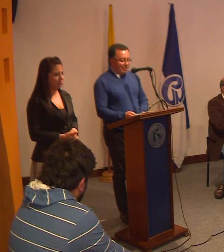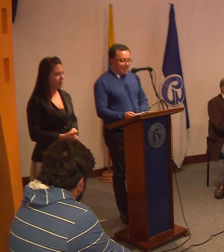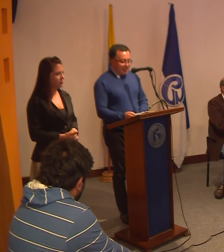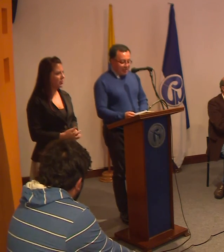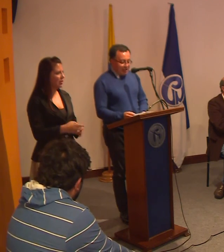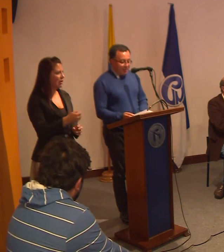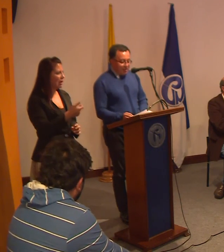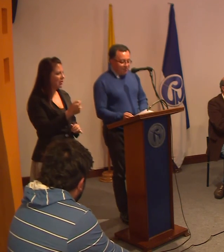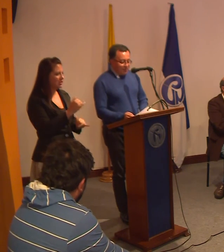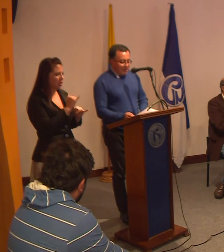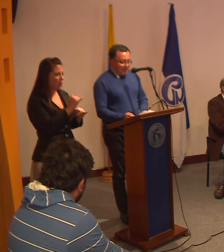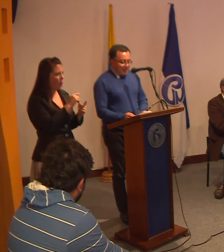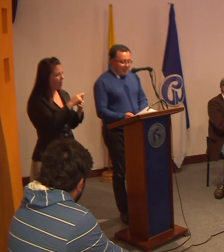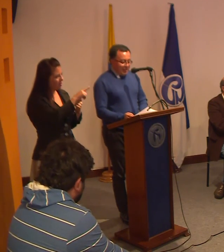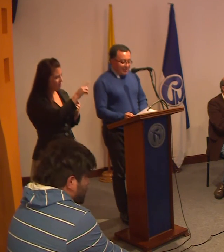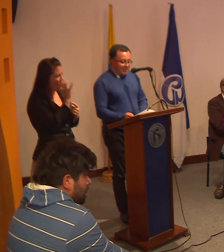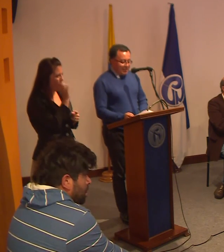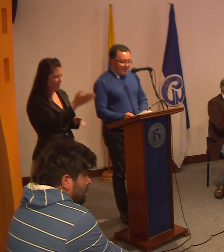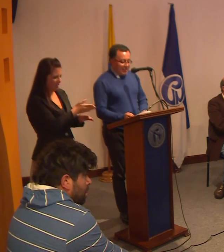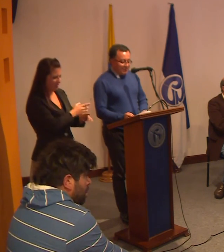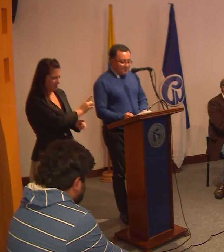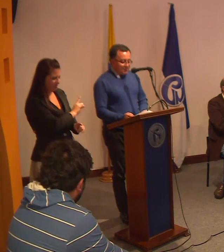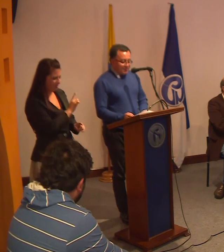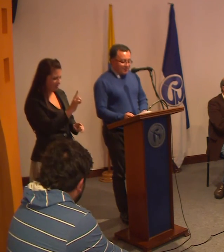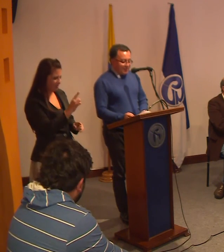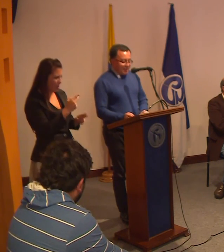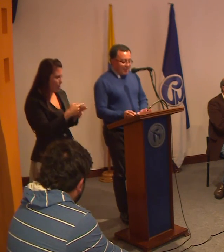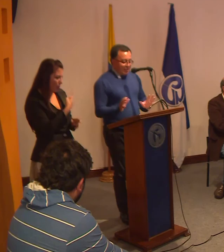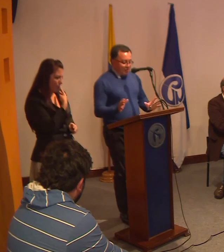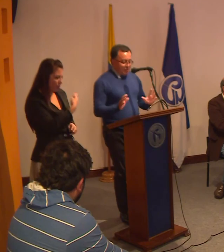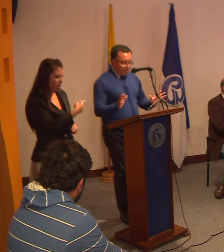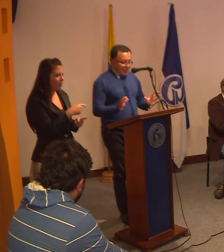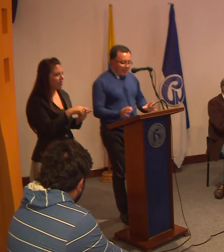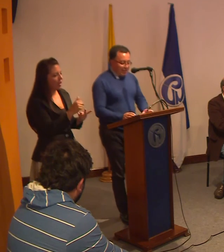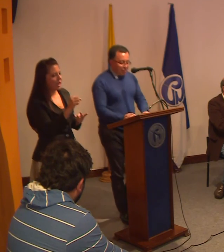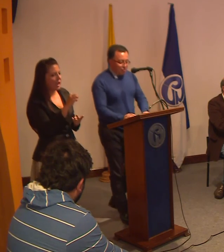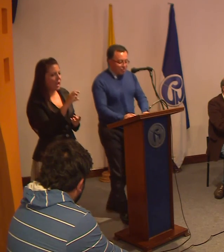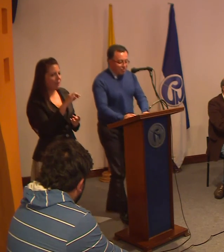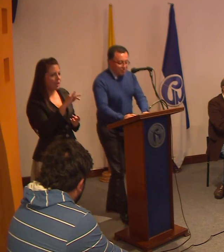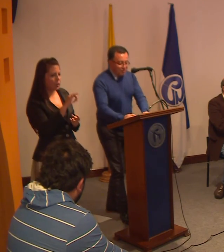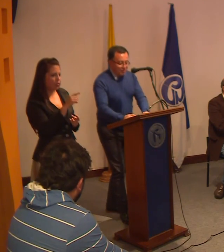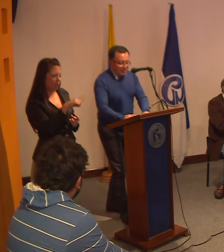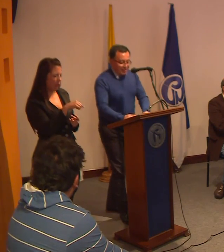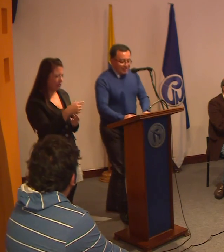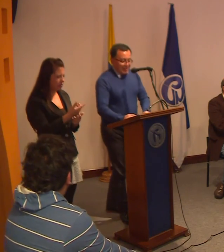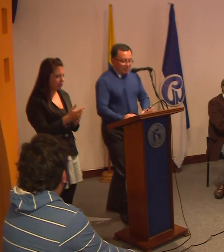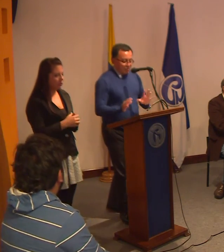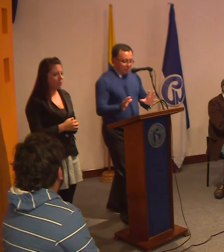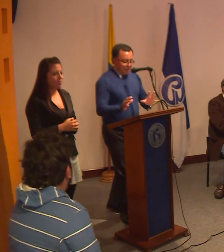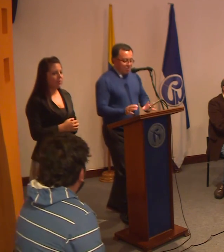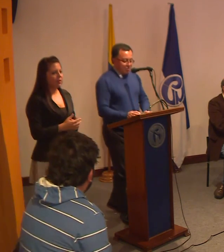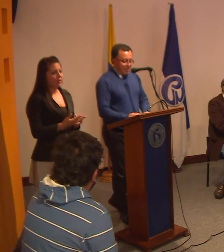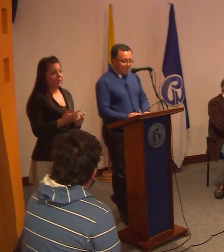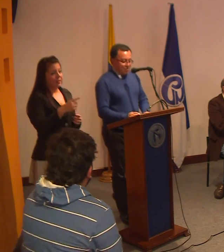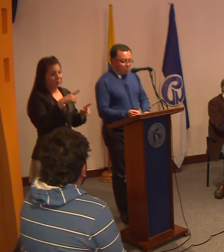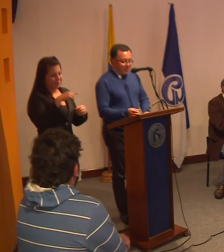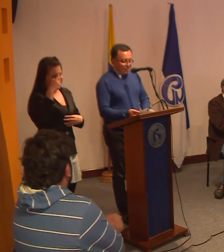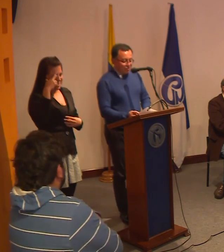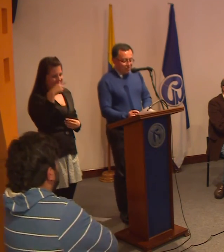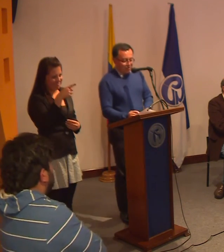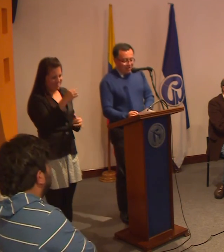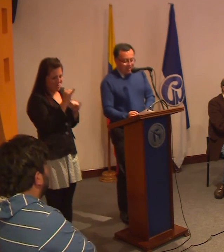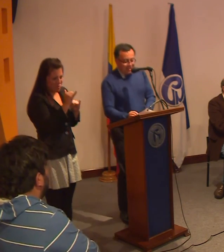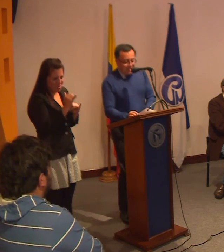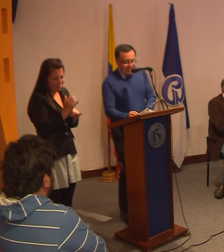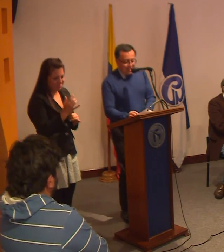pero también de la de Camilo, y es, claro, yo creo que algunos, como Renan, de pronto quedamos con la